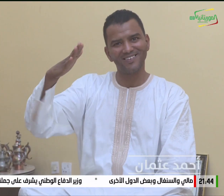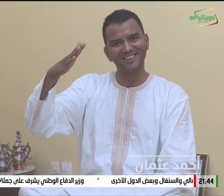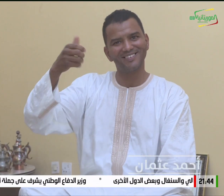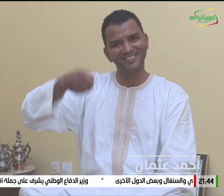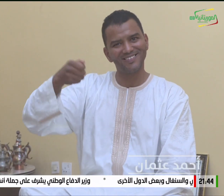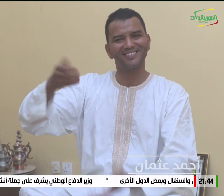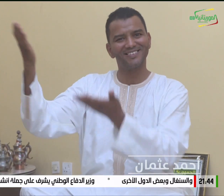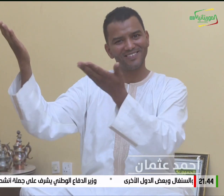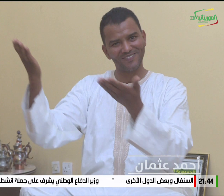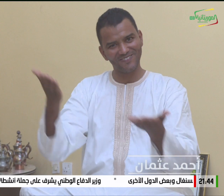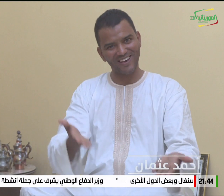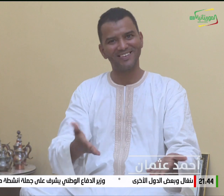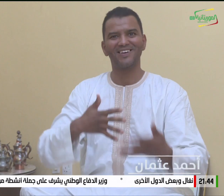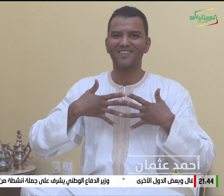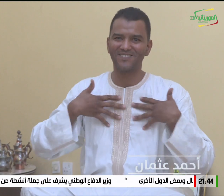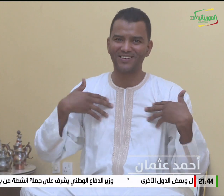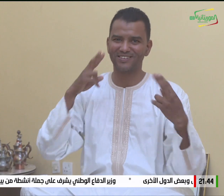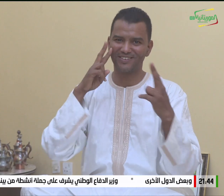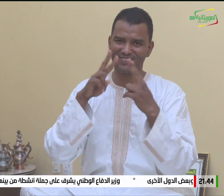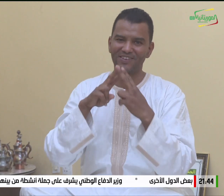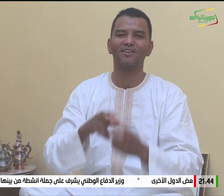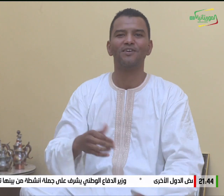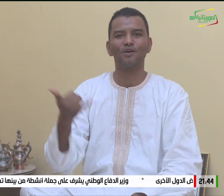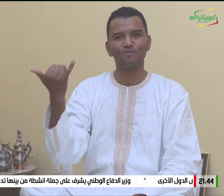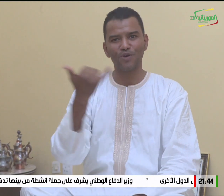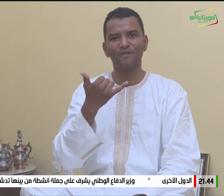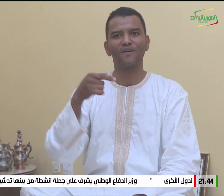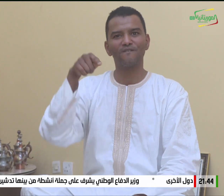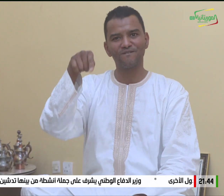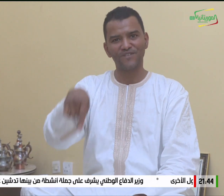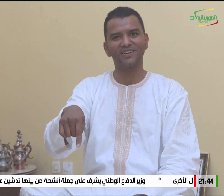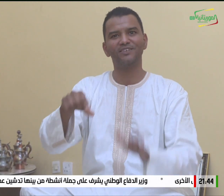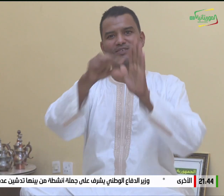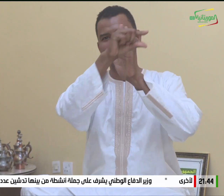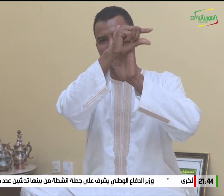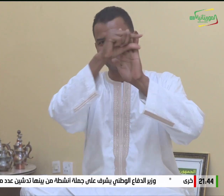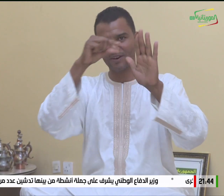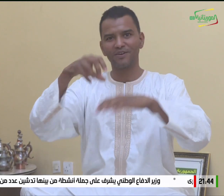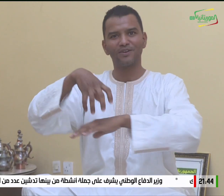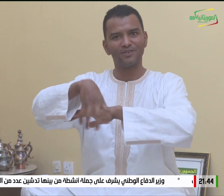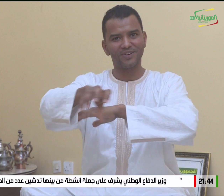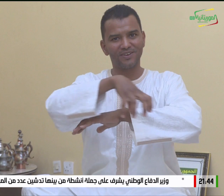السلام عليكم ورحمة الله مشاهدينا الكرام، أهلا بكم في ورشة الصم.